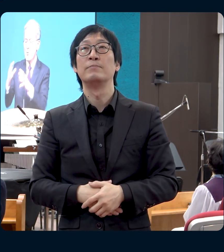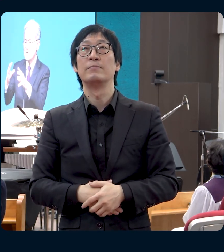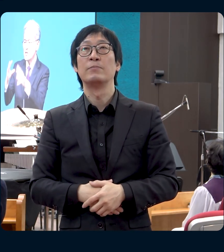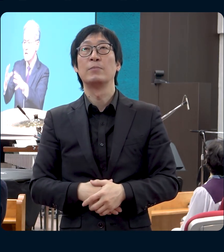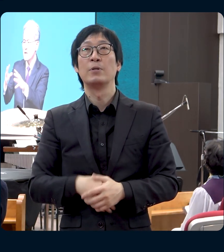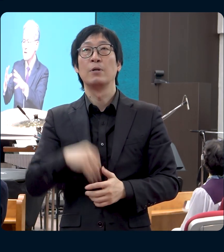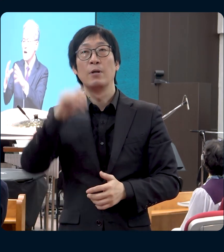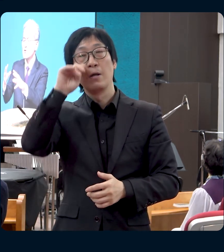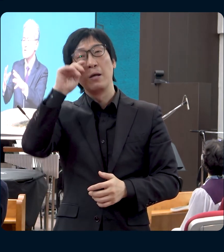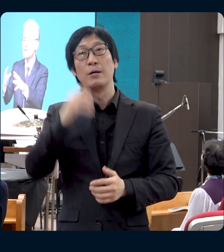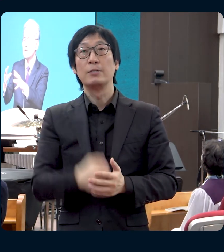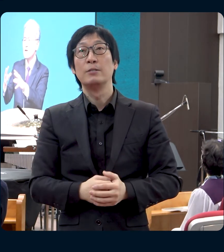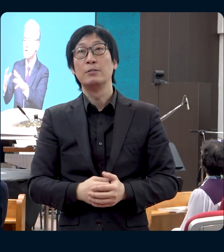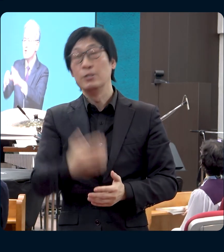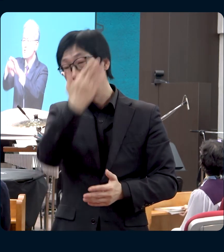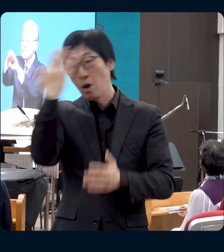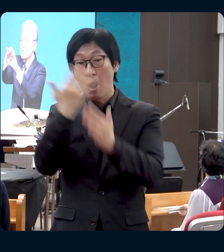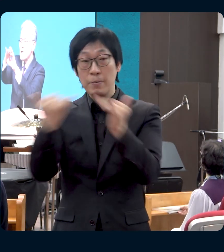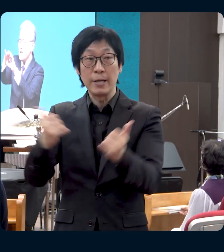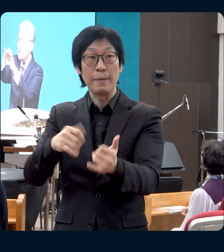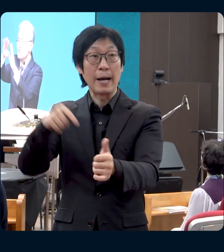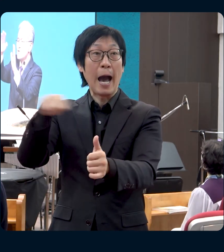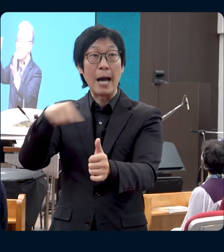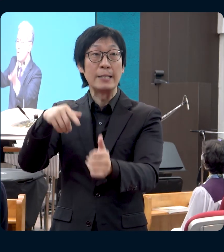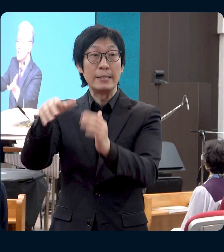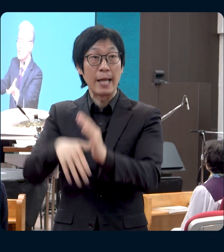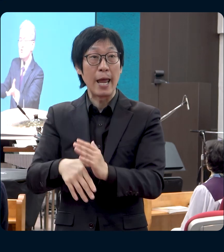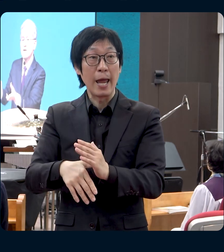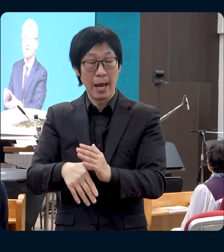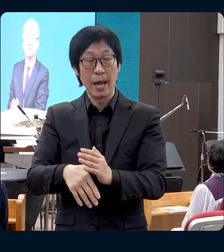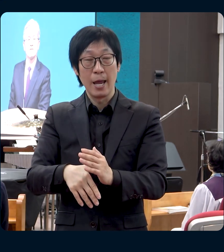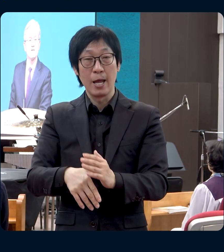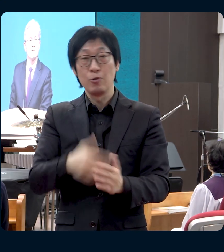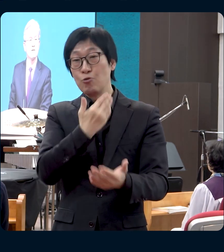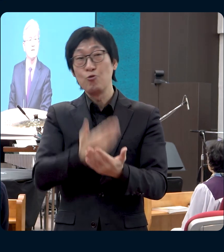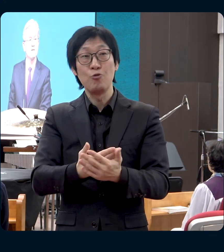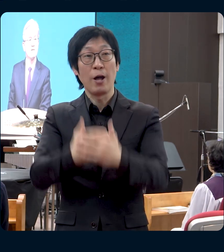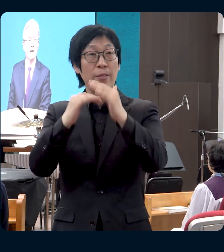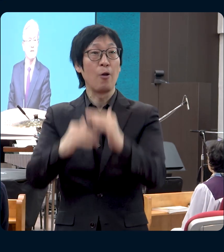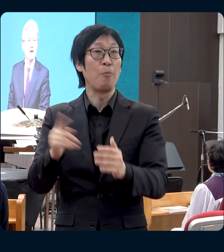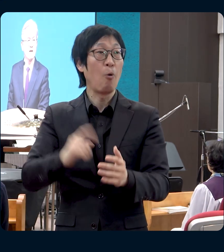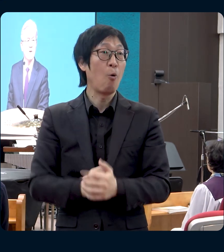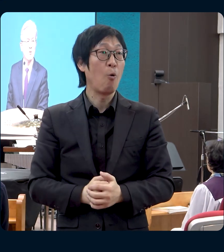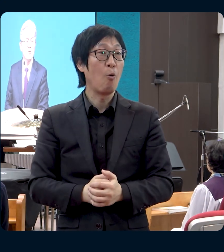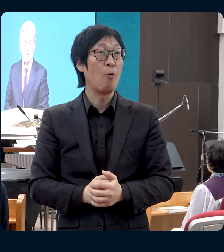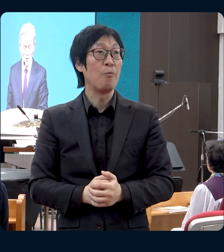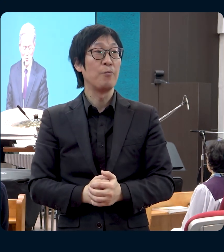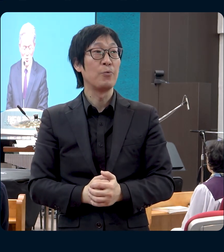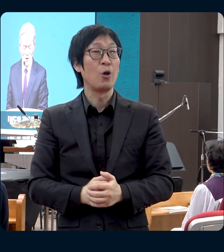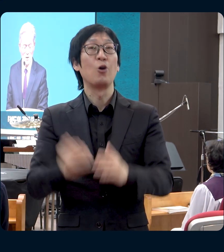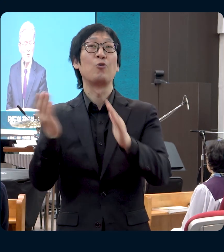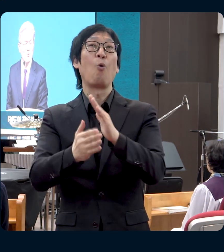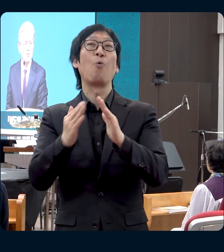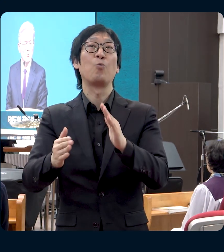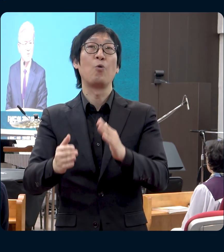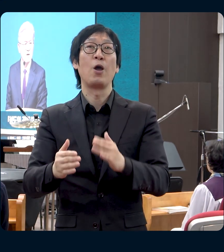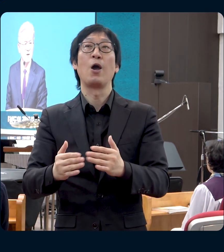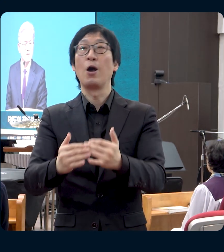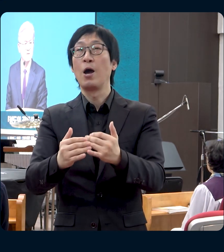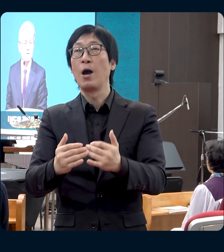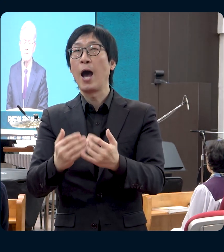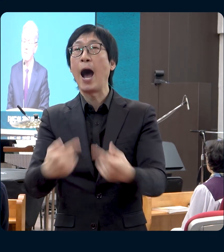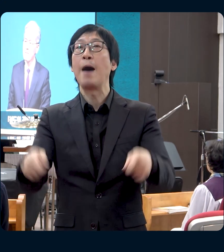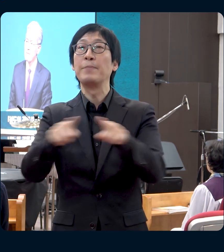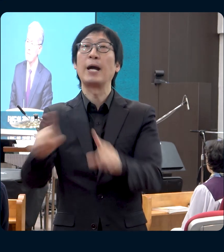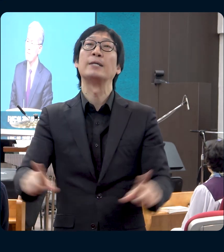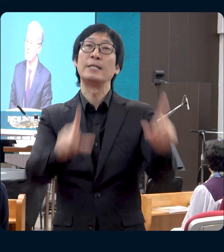그 고백교회 신학생들을 가르쳤던 그 가장 주된 과목이 뭔지 아세요? 다른 게 아니라 바로 성도의